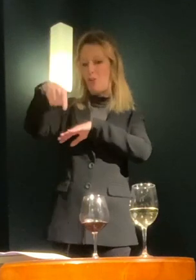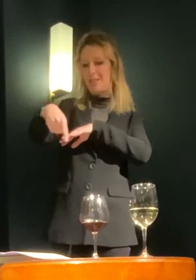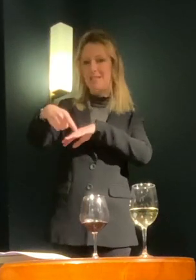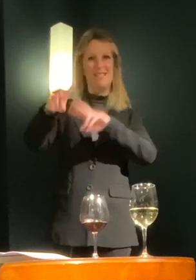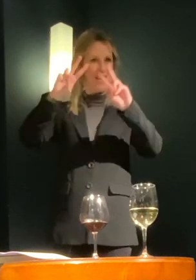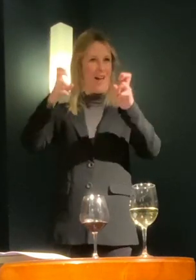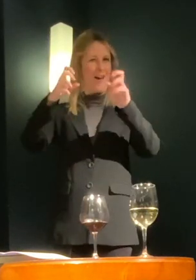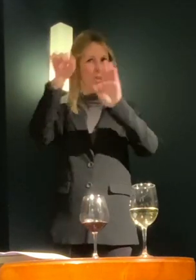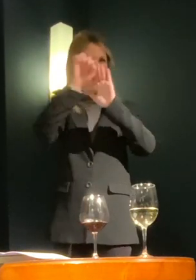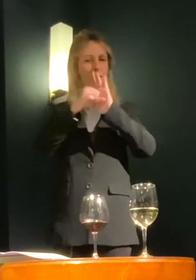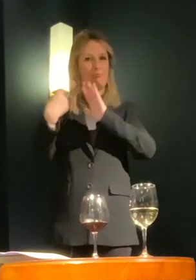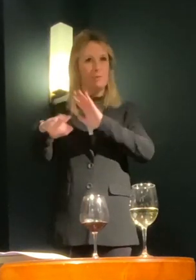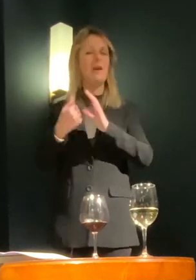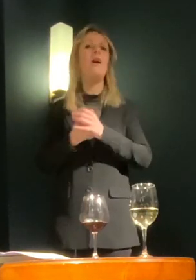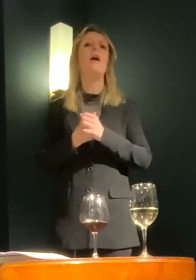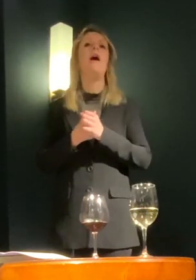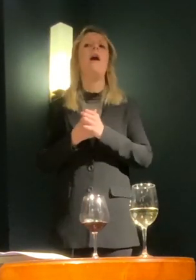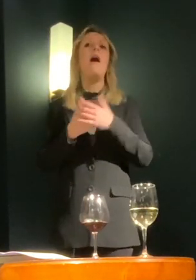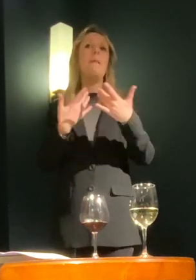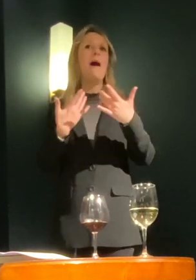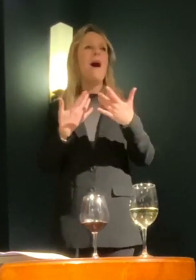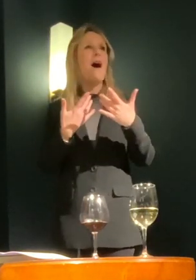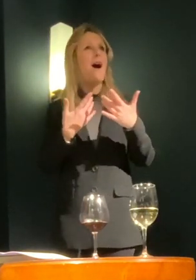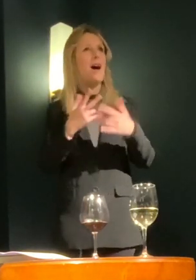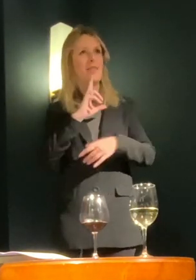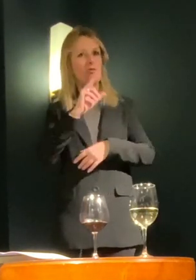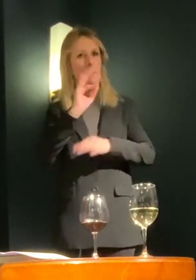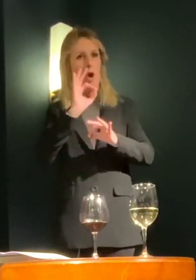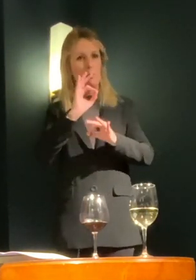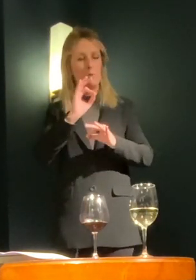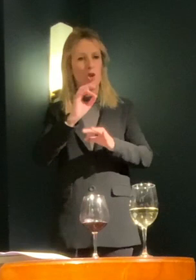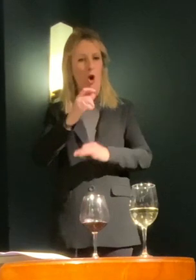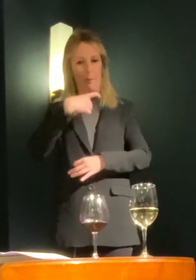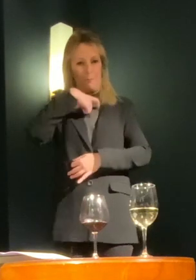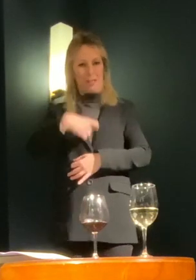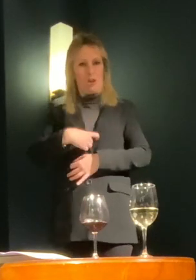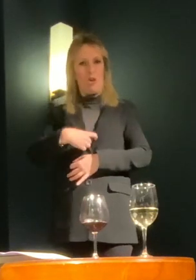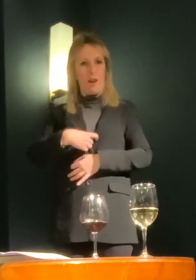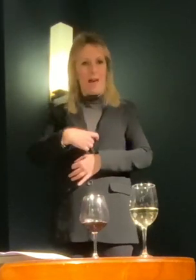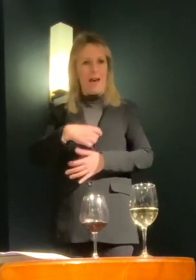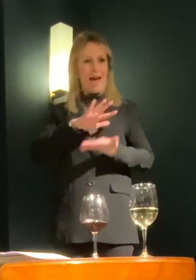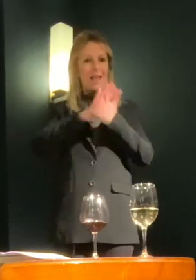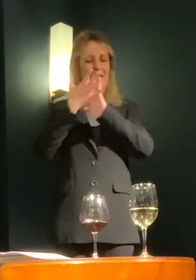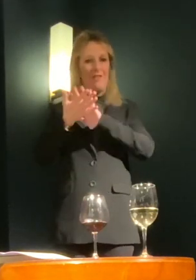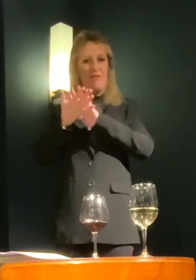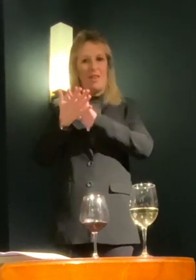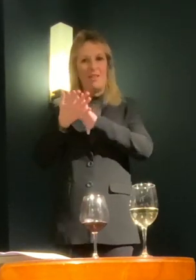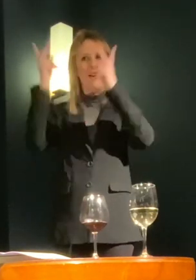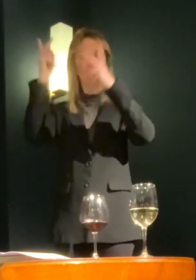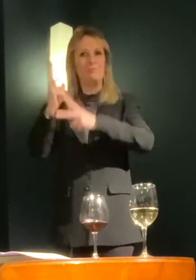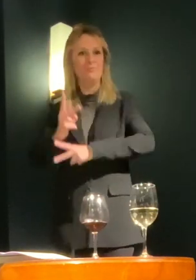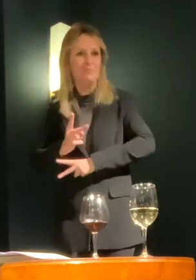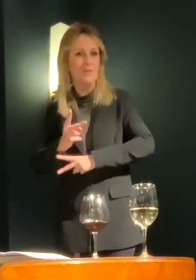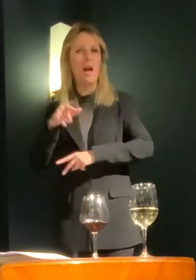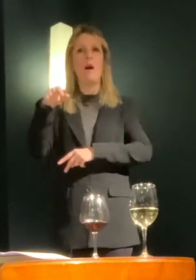storia? Cosa ha significato esporsi così tanto? Perché secondo me questo è veramente un libro che non fa sconti, che è tagliente al